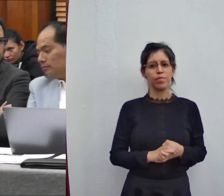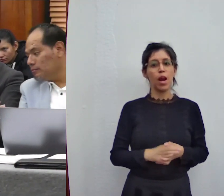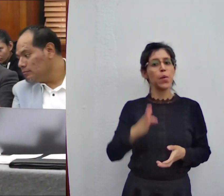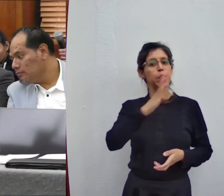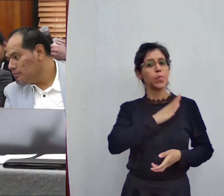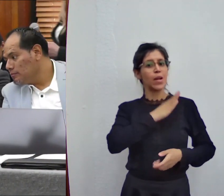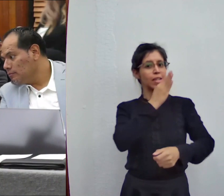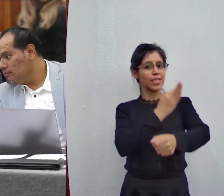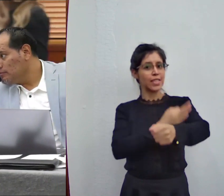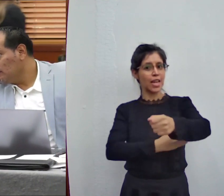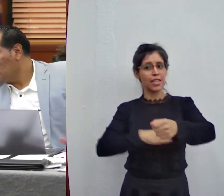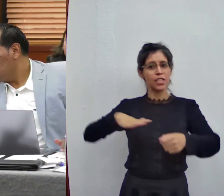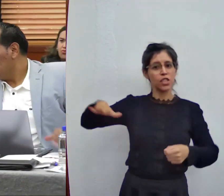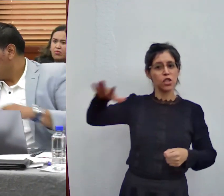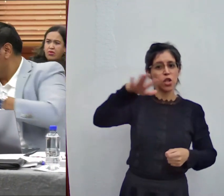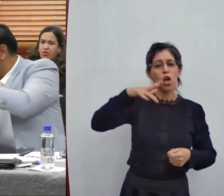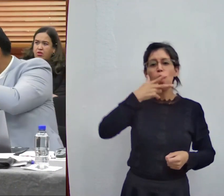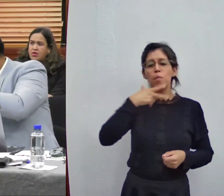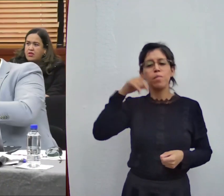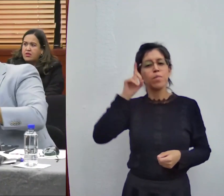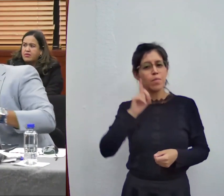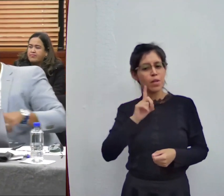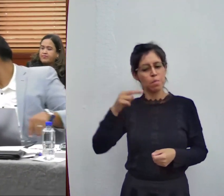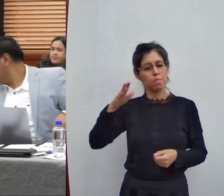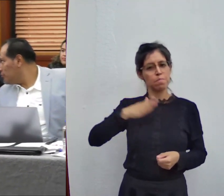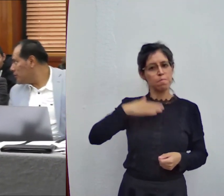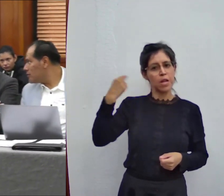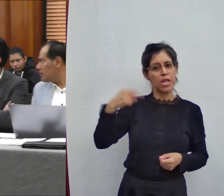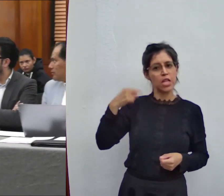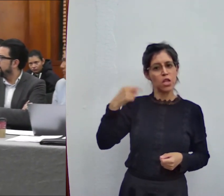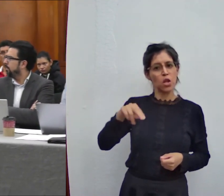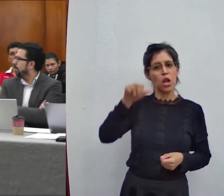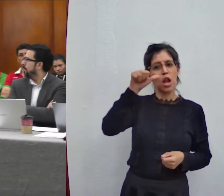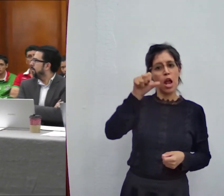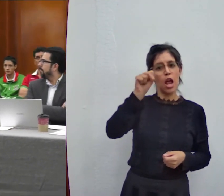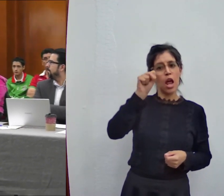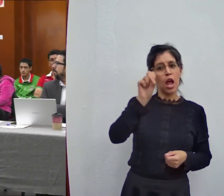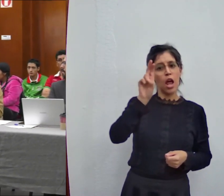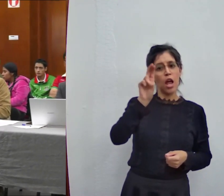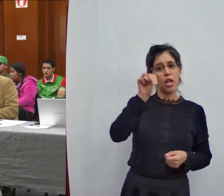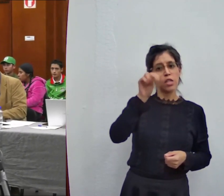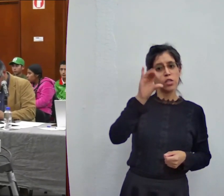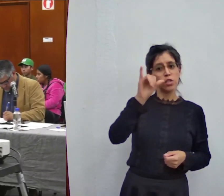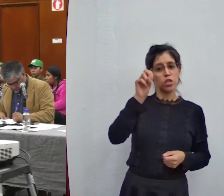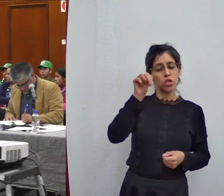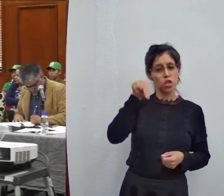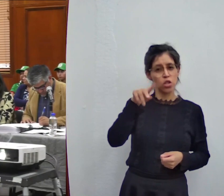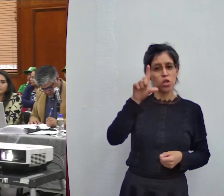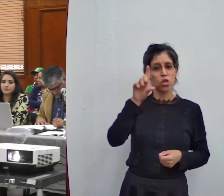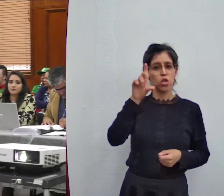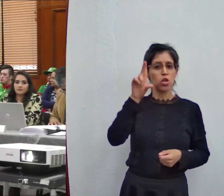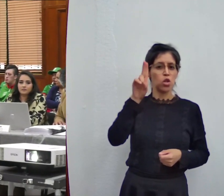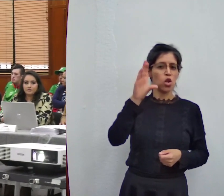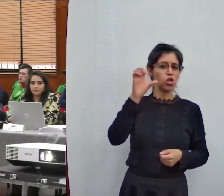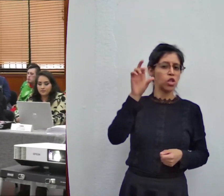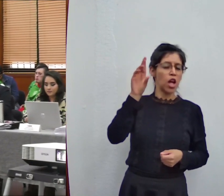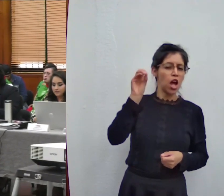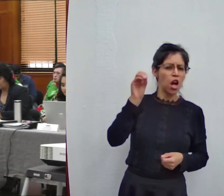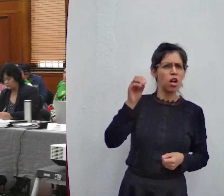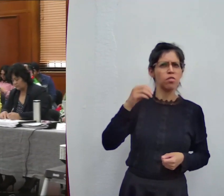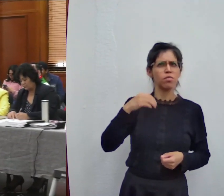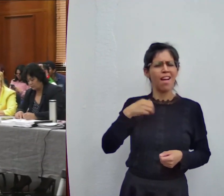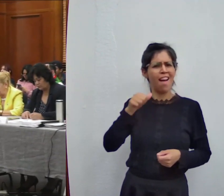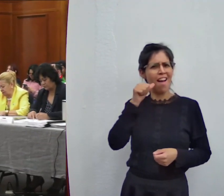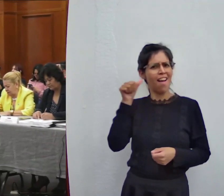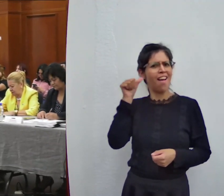Buenas tardes a todos. Mi nombre es Asunción Lucero Aguilar. Desde el día de ayer estaba con la inquietud